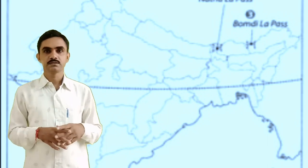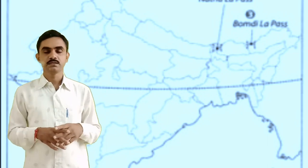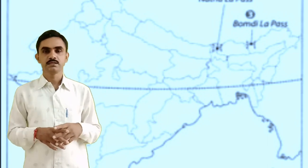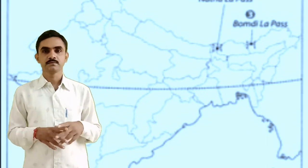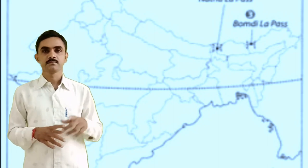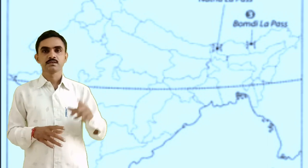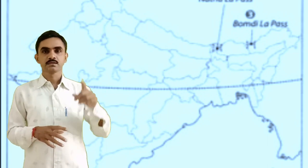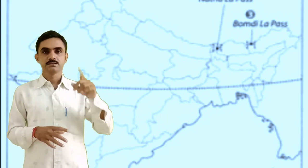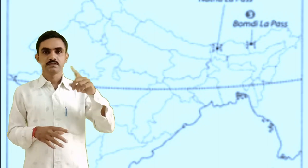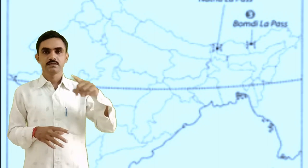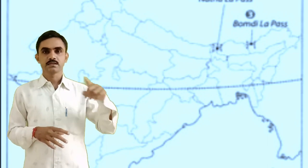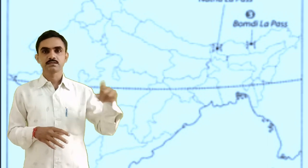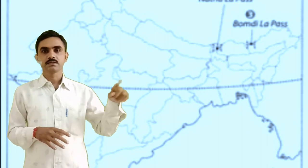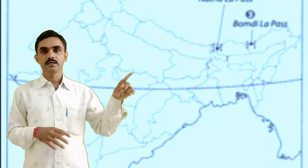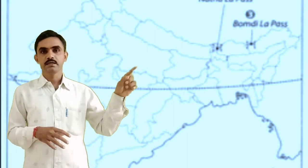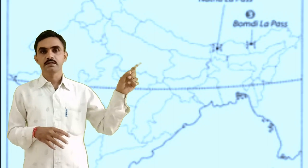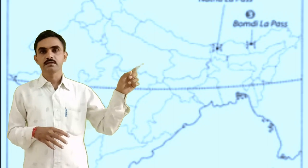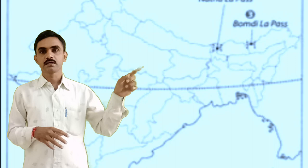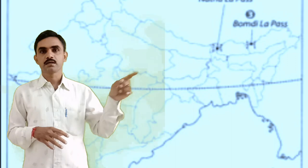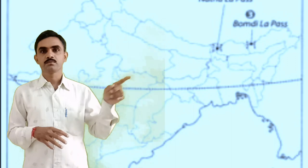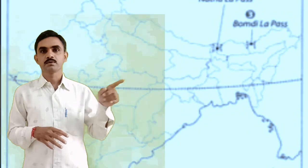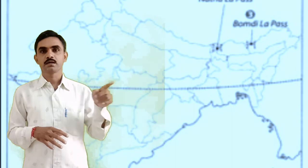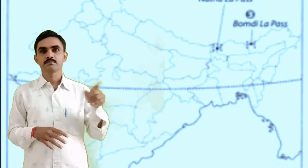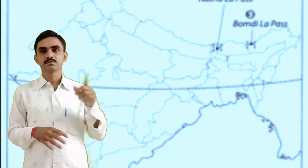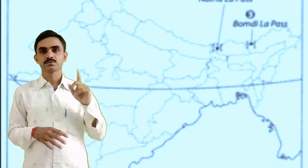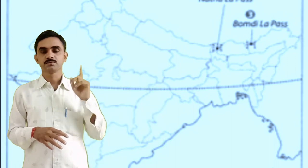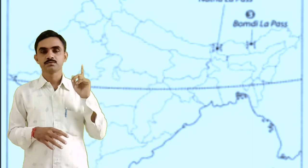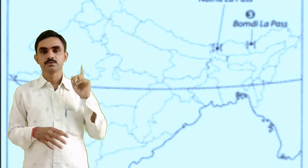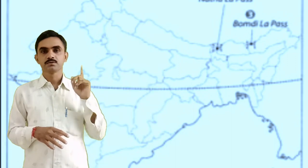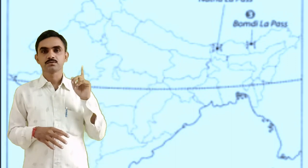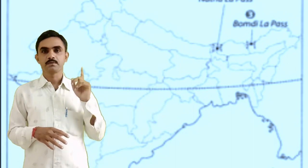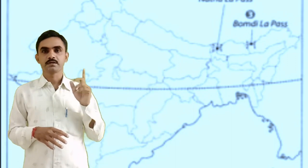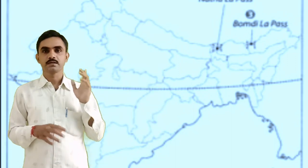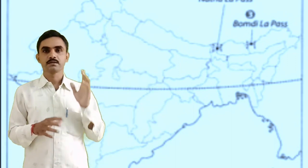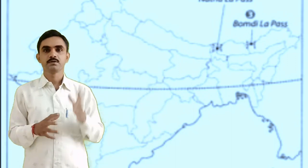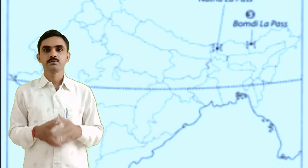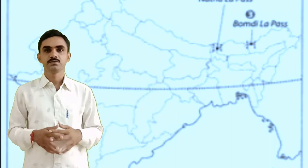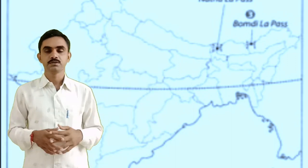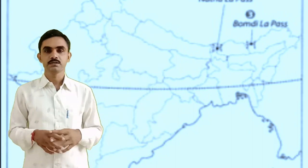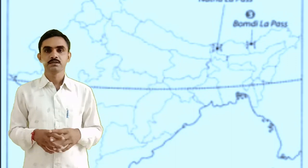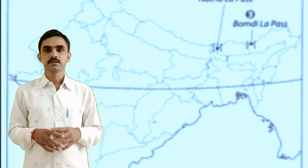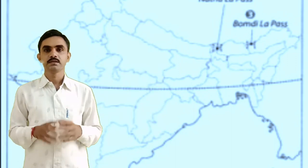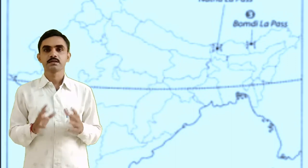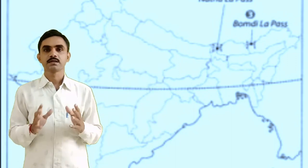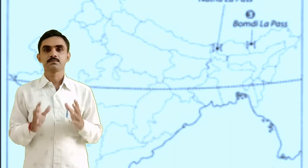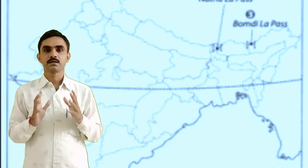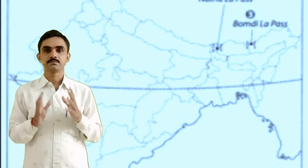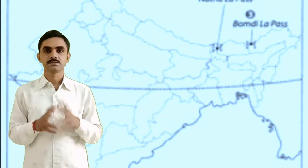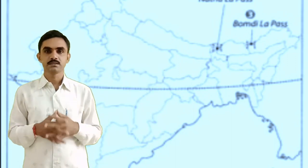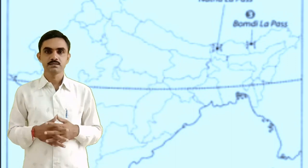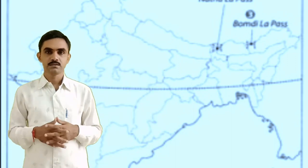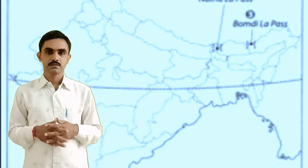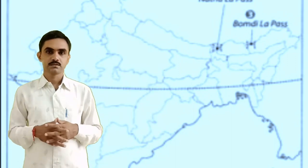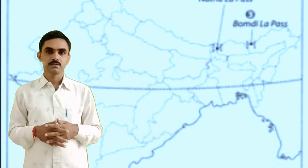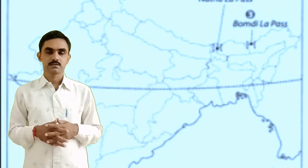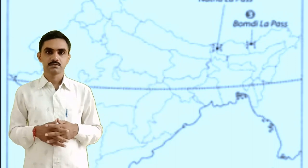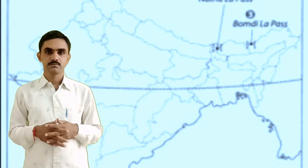અંદર વહેતી જે રેખા છે એ રેખાનું નામ શું, તો આપણને ખબર હોવી જોઈએ એ રેખાનું નામ